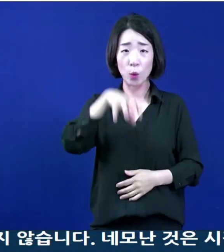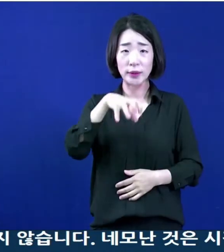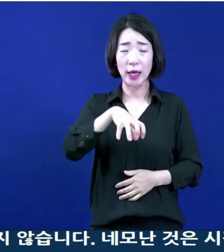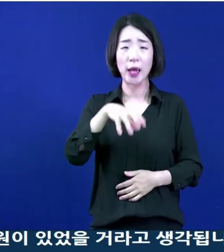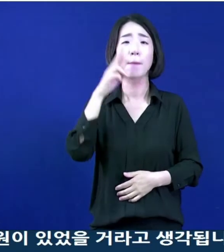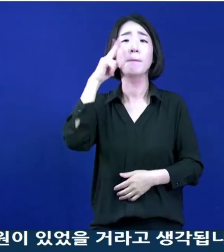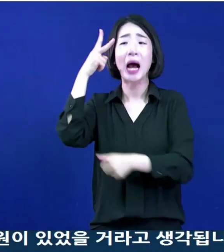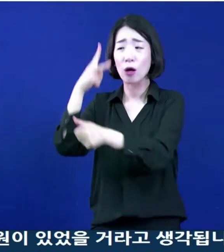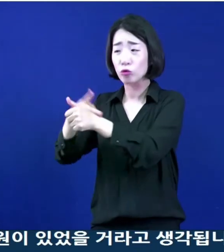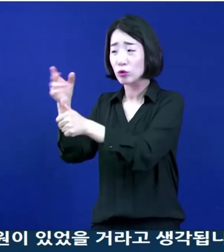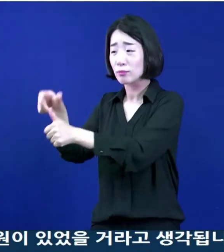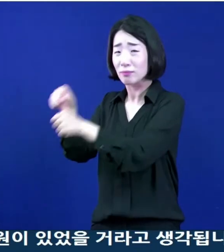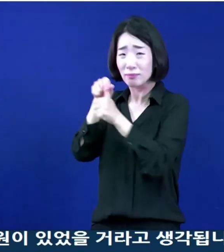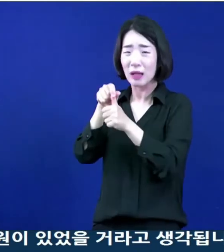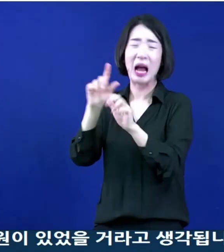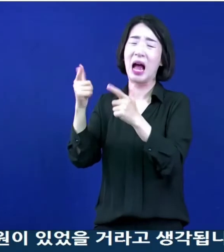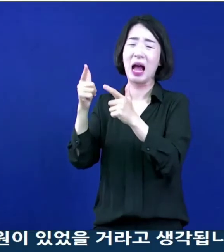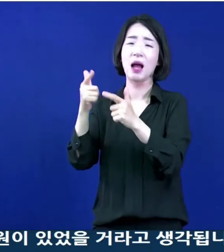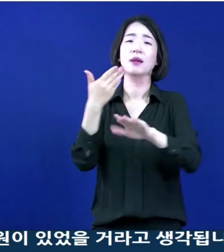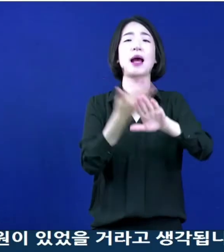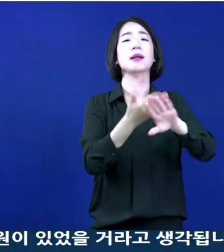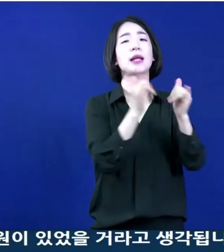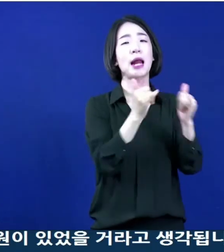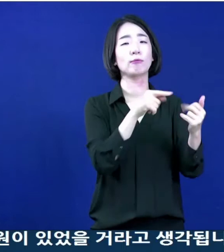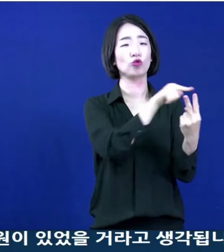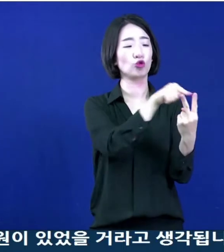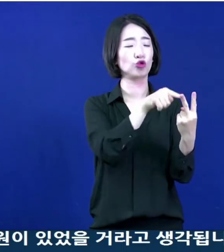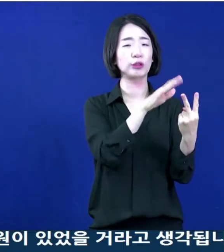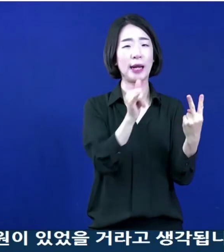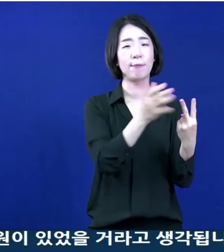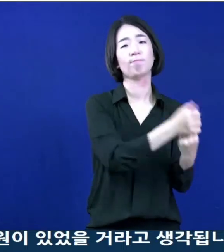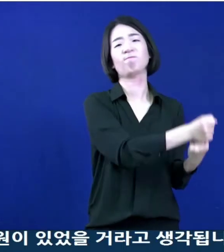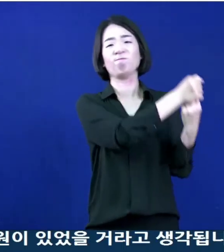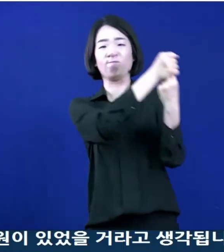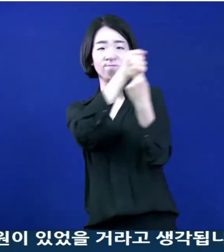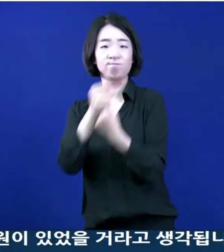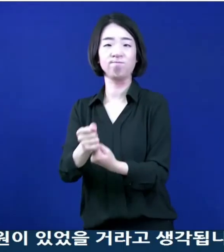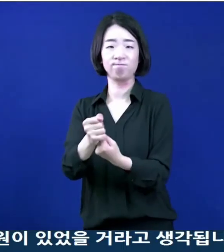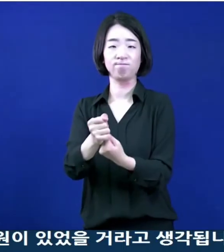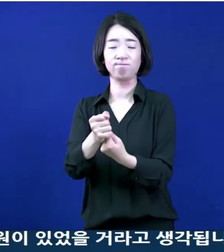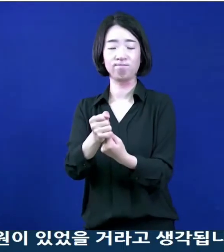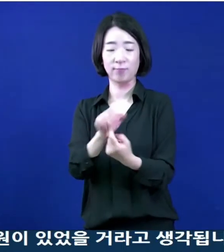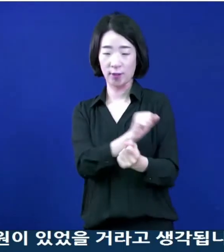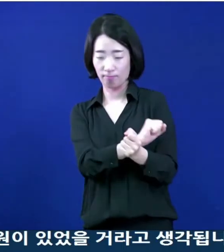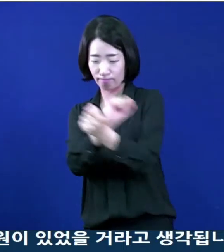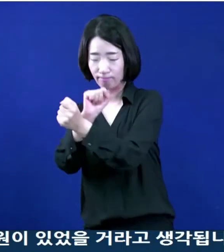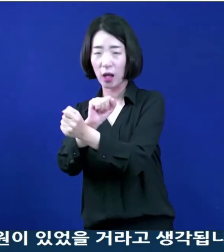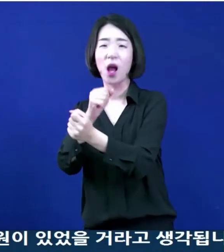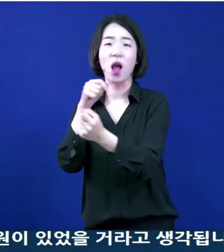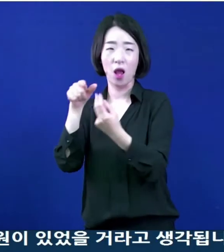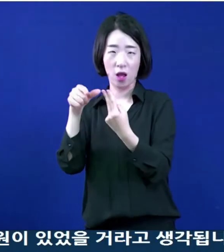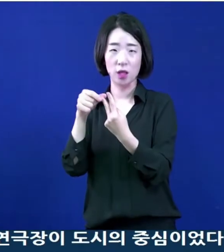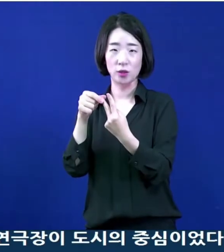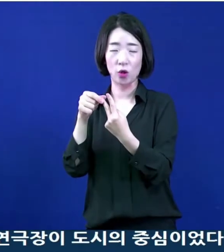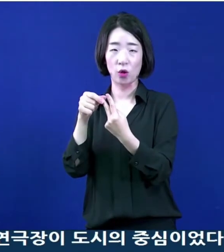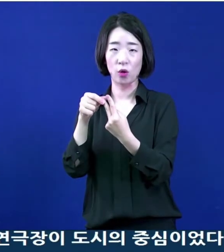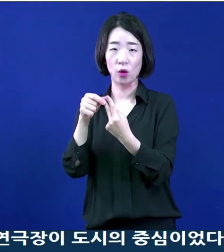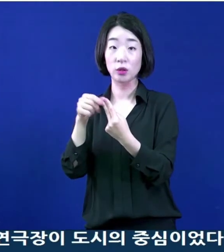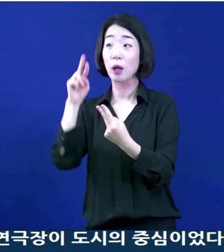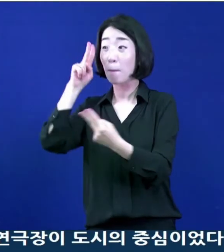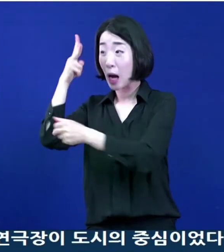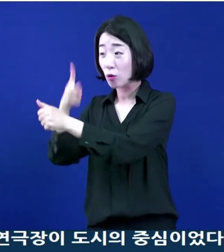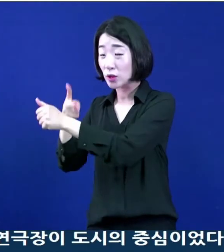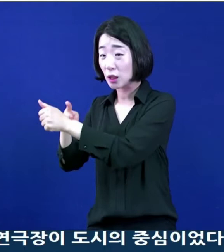명을 잡아갔습니다. 가이오와 아리스타고 두 명을 잡아갔습니다. 그래서 바울이 의리가 있는